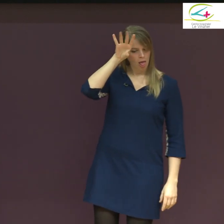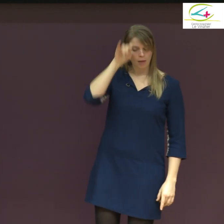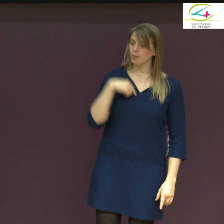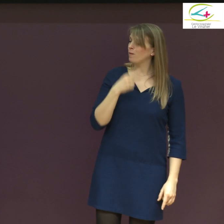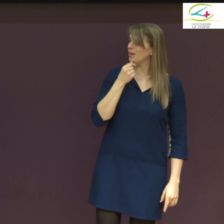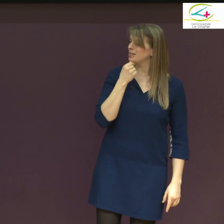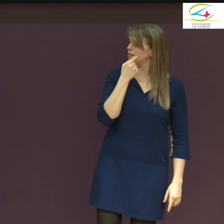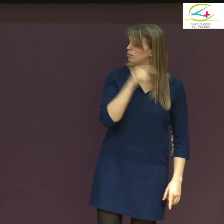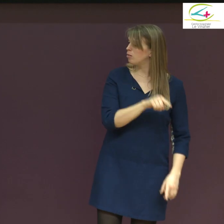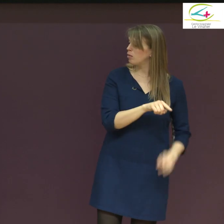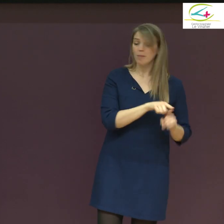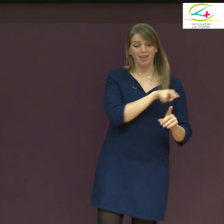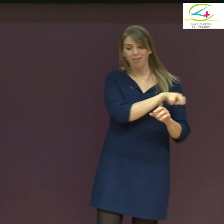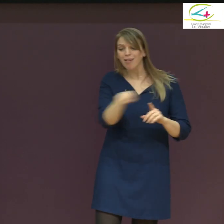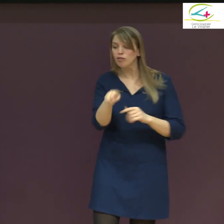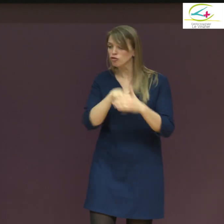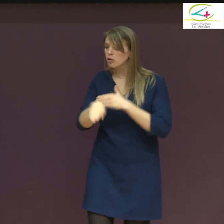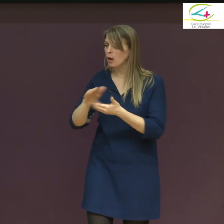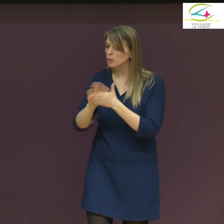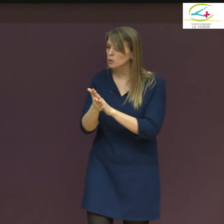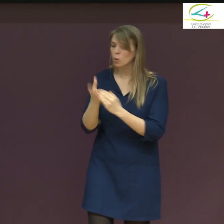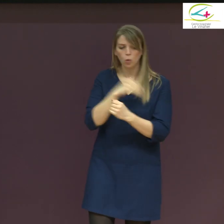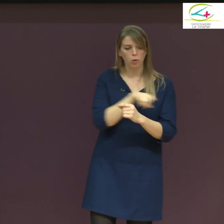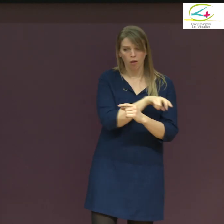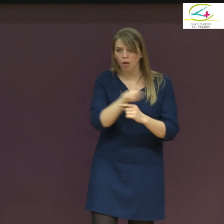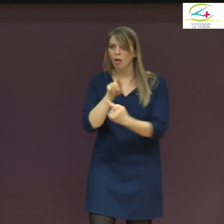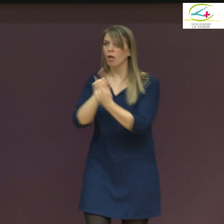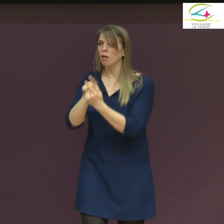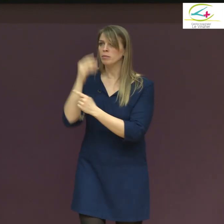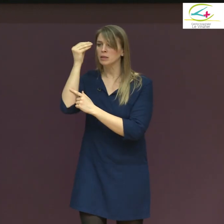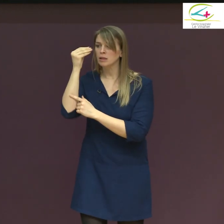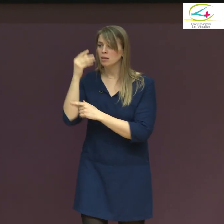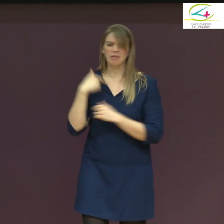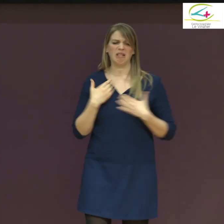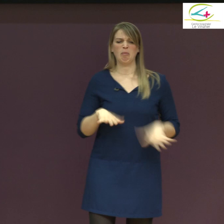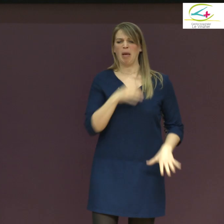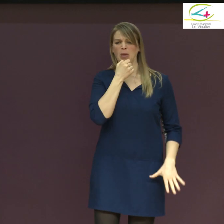facile. Mais après, aller dans une association ou aller voir un psychiatre, il y a aussi la peur d'aller non jugé.